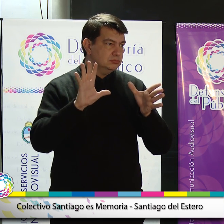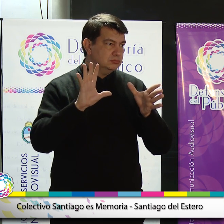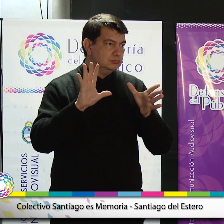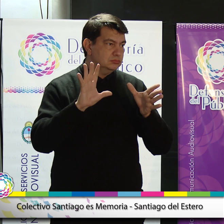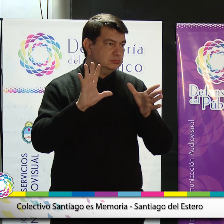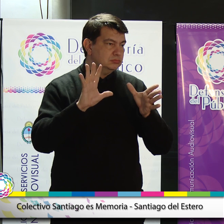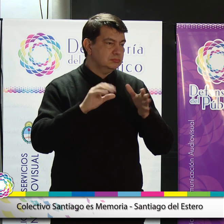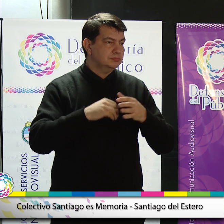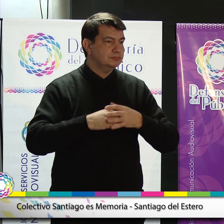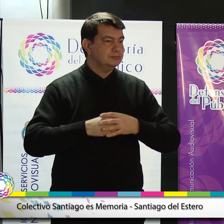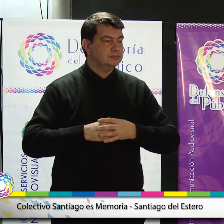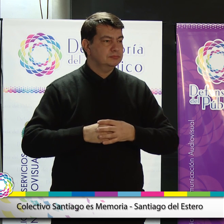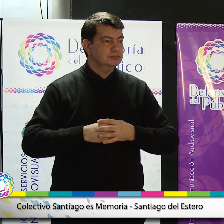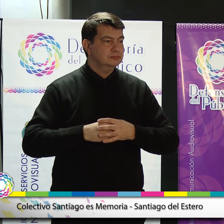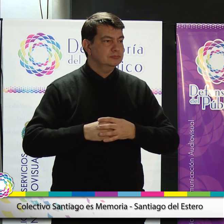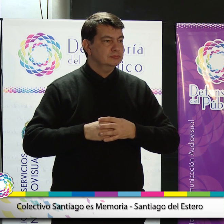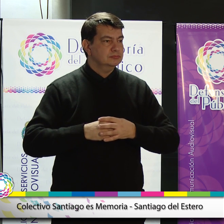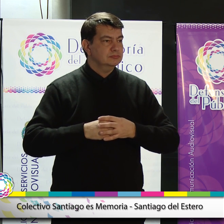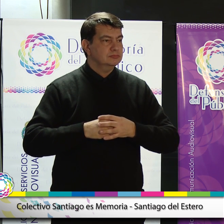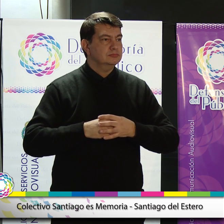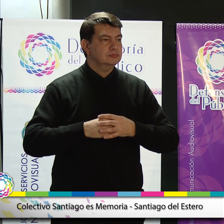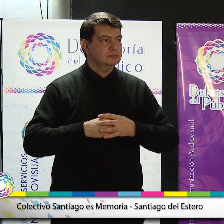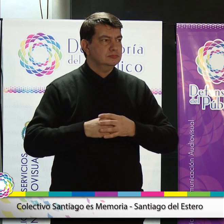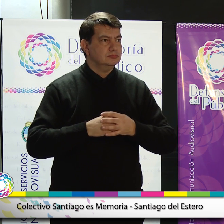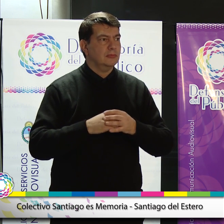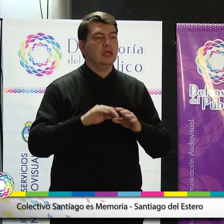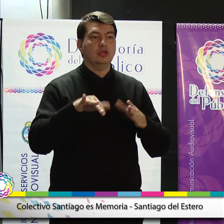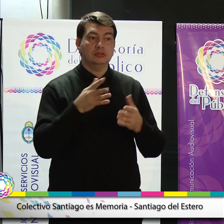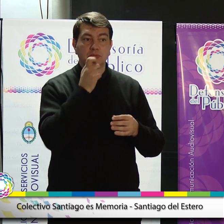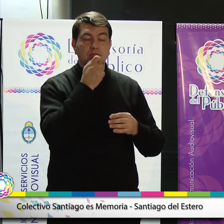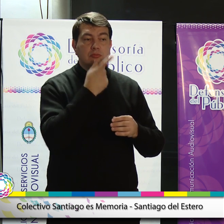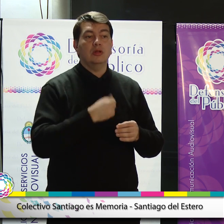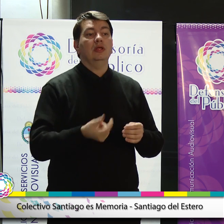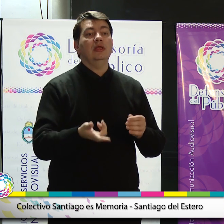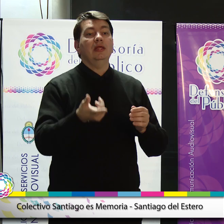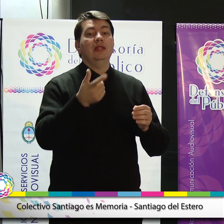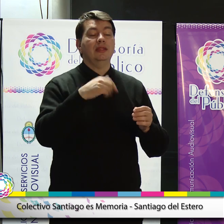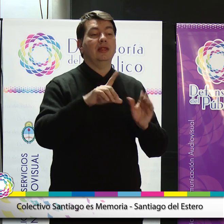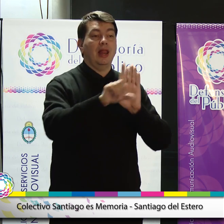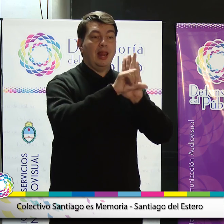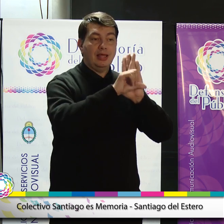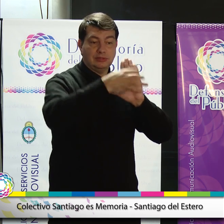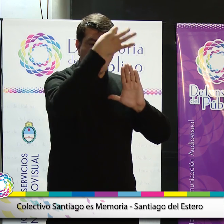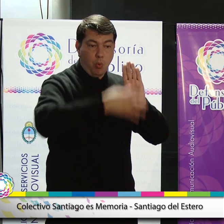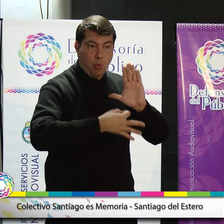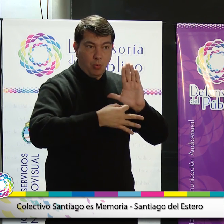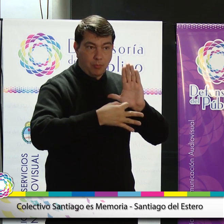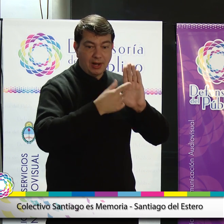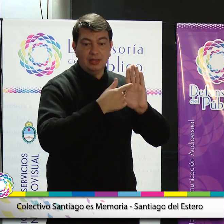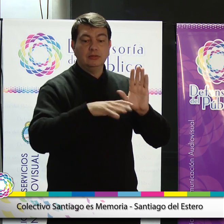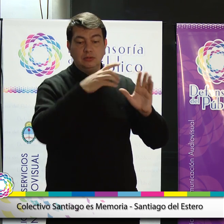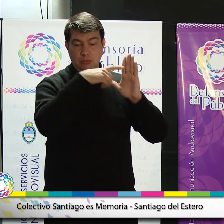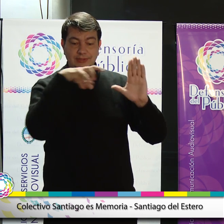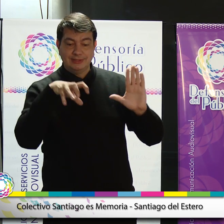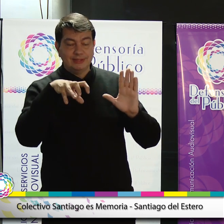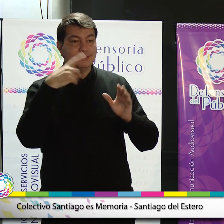la vamos a decir del órgano que va a formar parte de la aplicación fomento